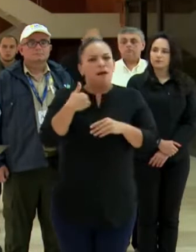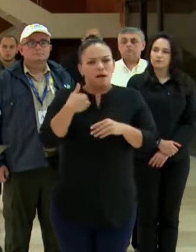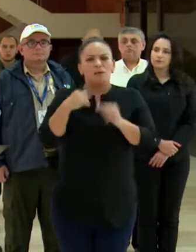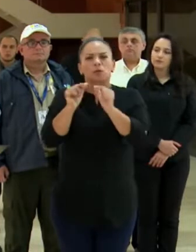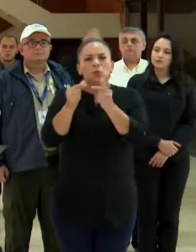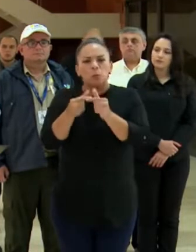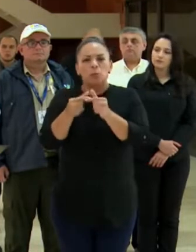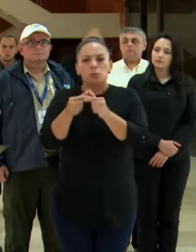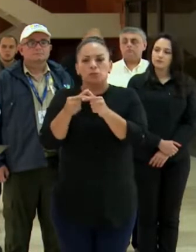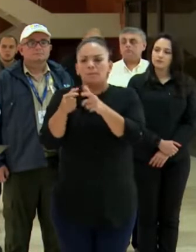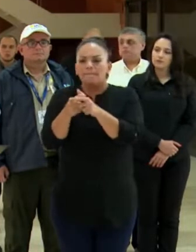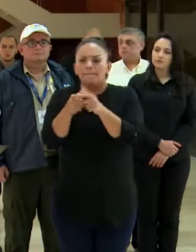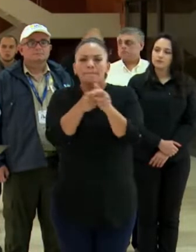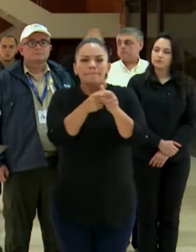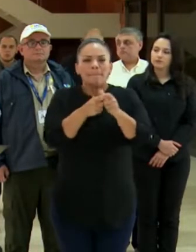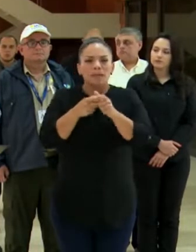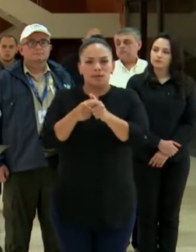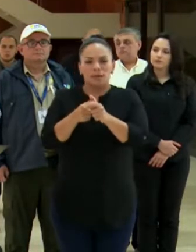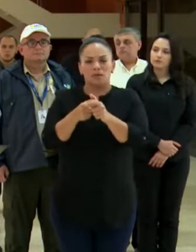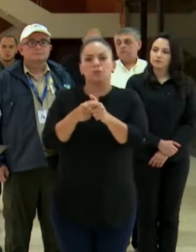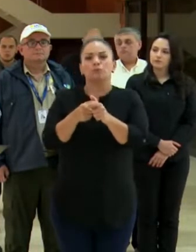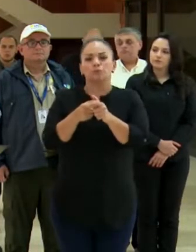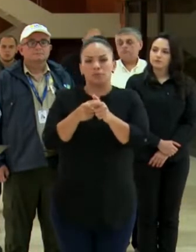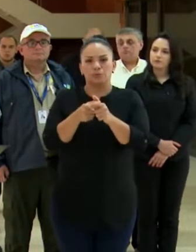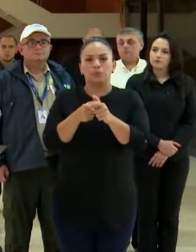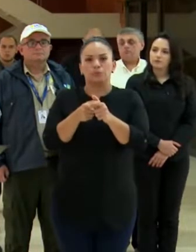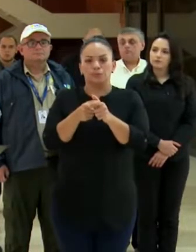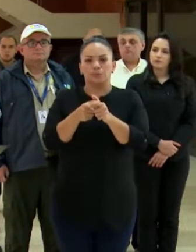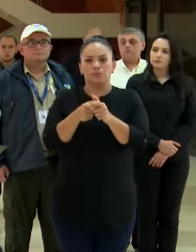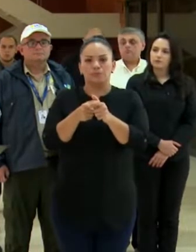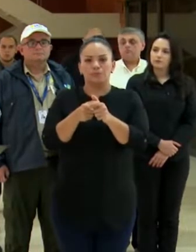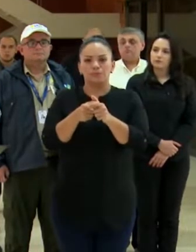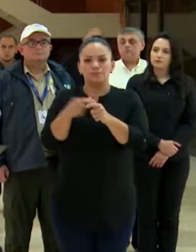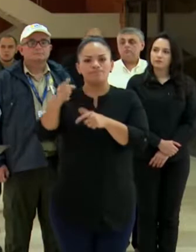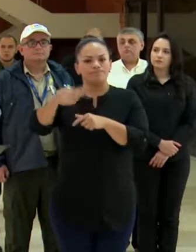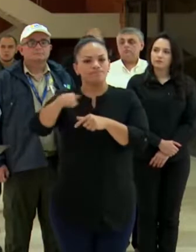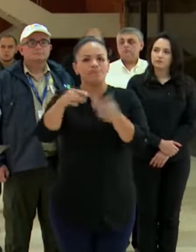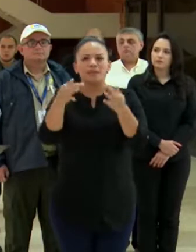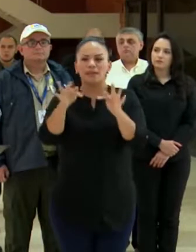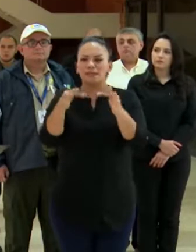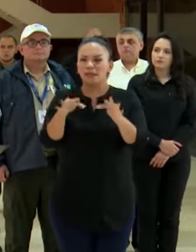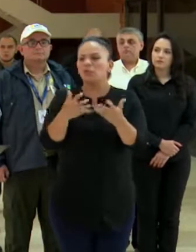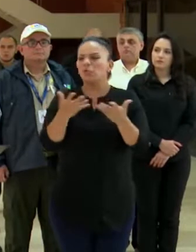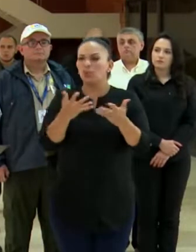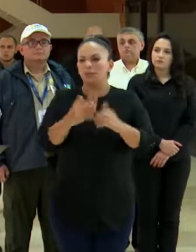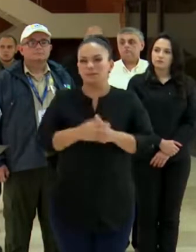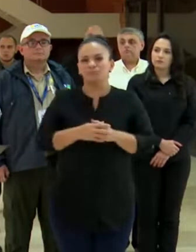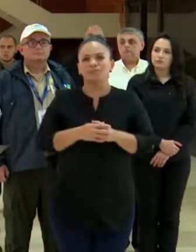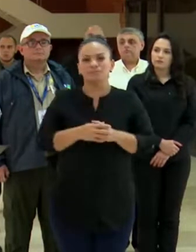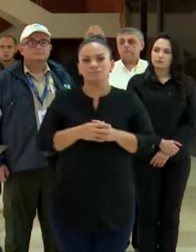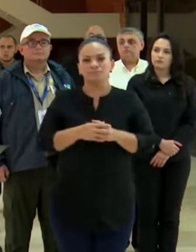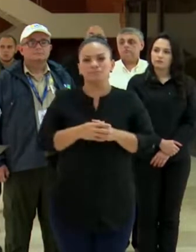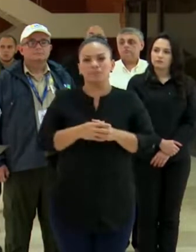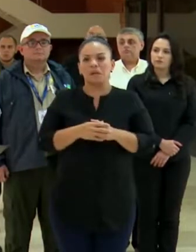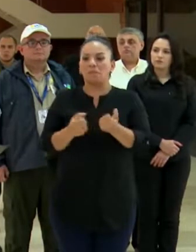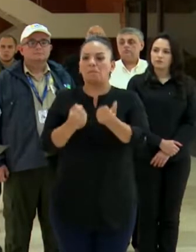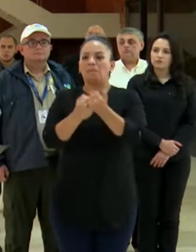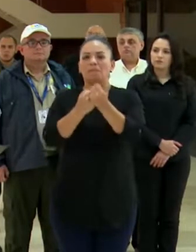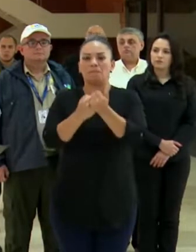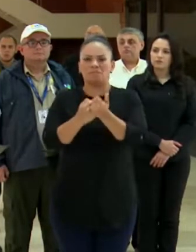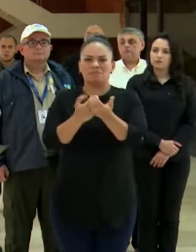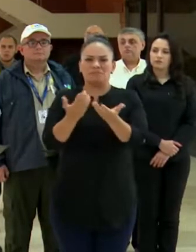muy pequeños, pero que están tratando de politizar lo que es una tragedia.